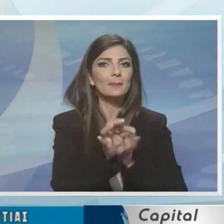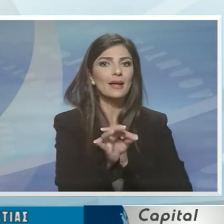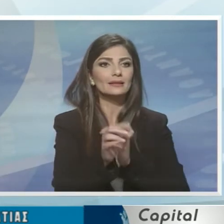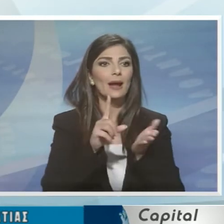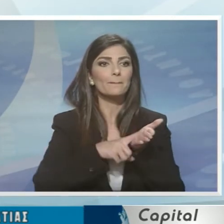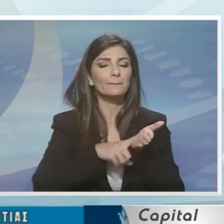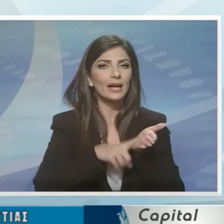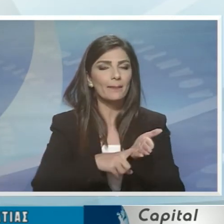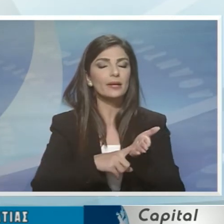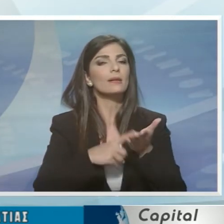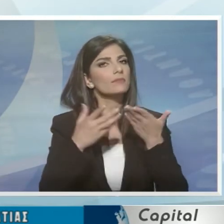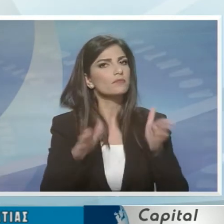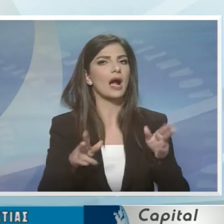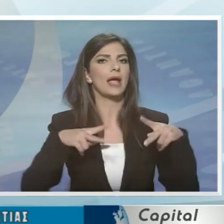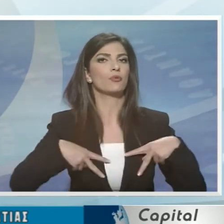των ταξιδιωτών.